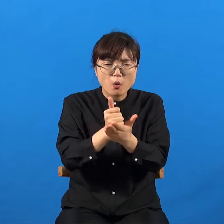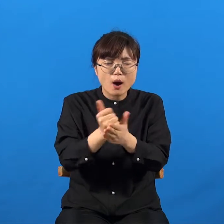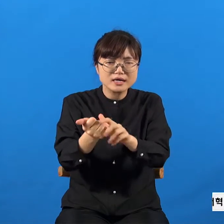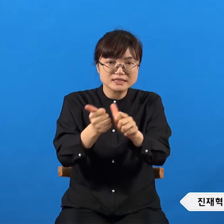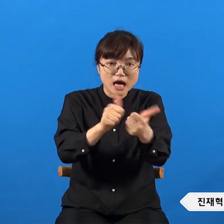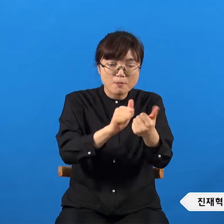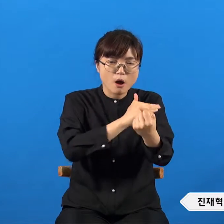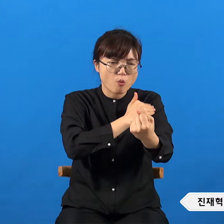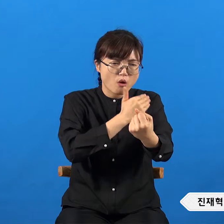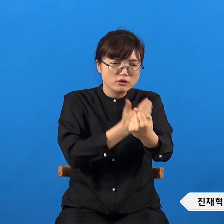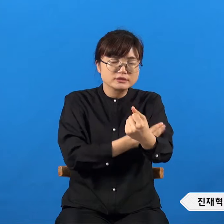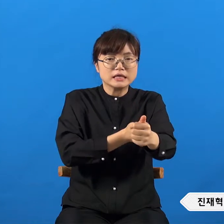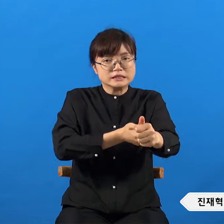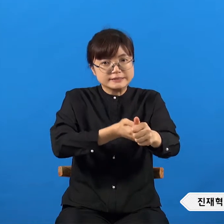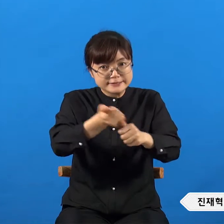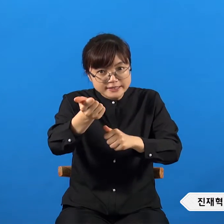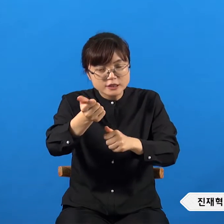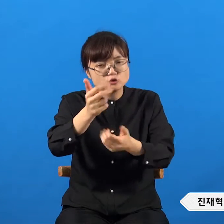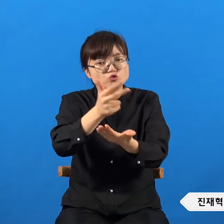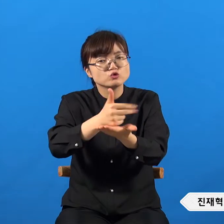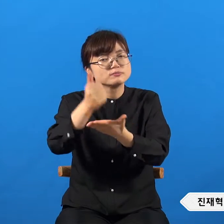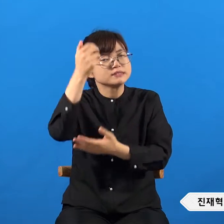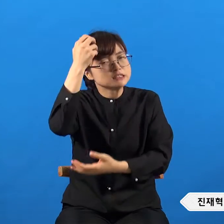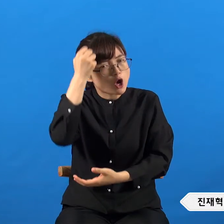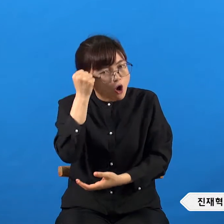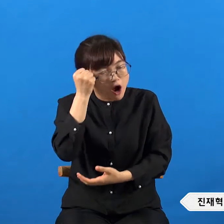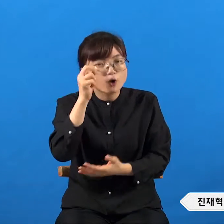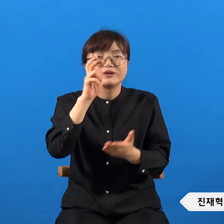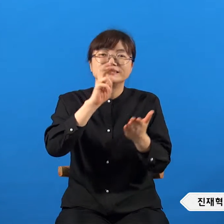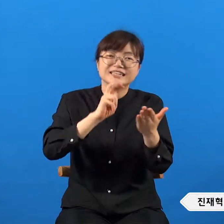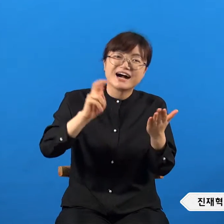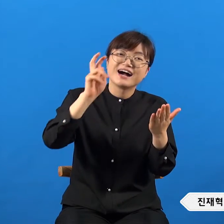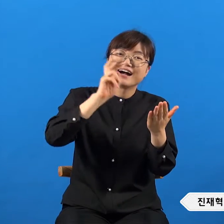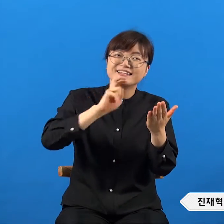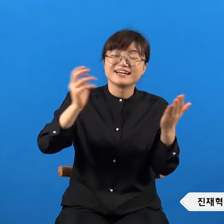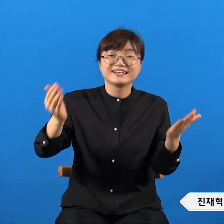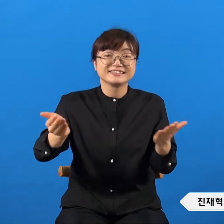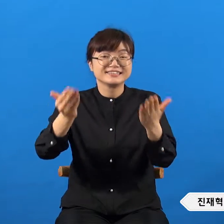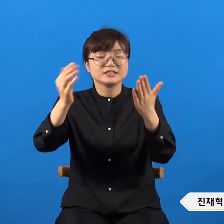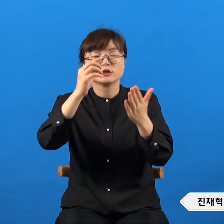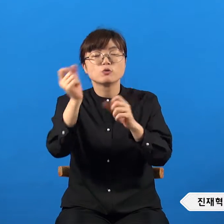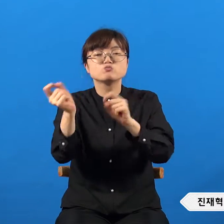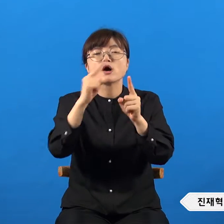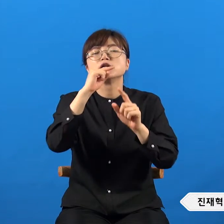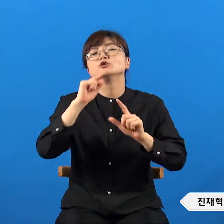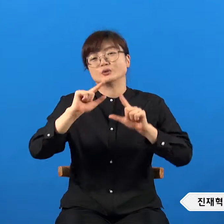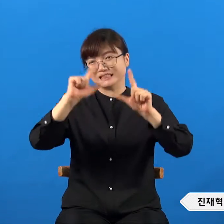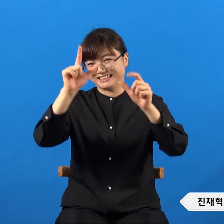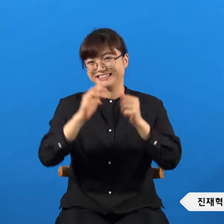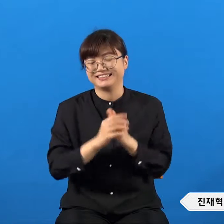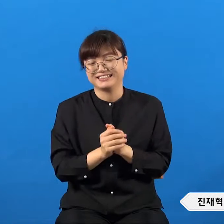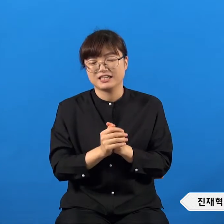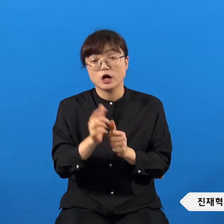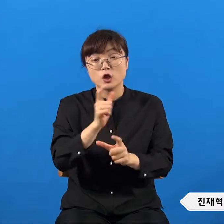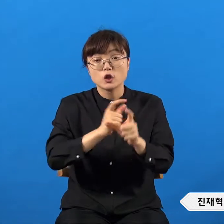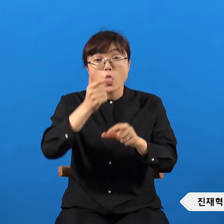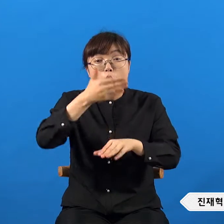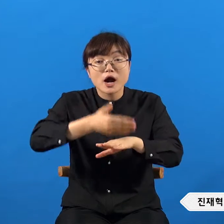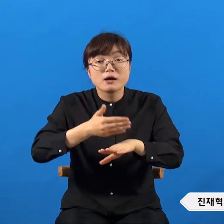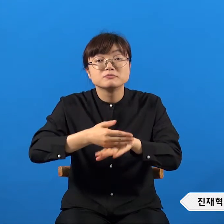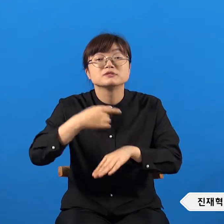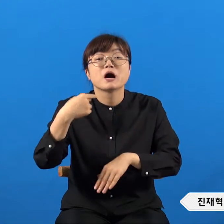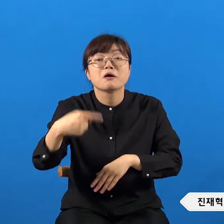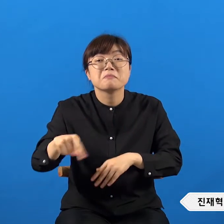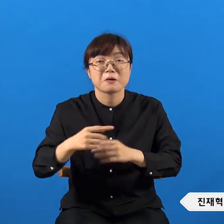사망의 권세에서 승리하신 주님을 기억하고 또 찬양하는 부활주일이기도 합니다. 더 감사한